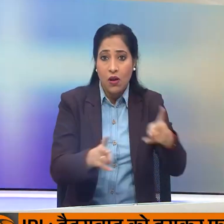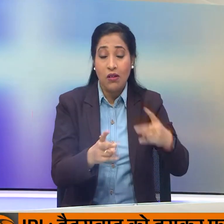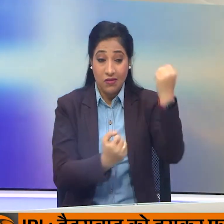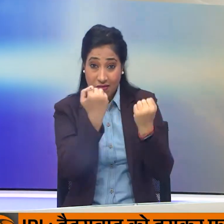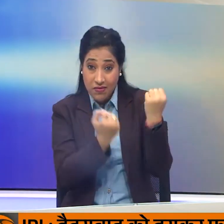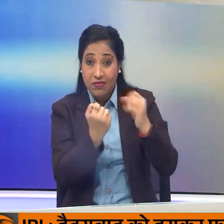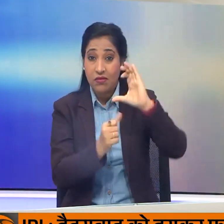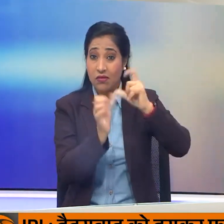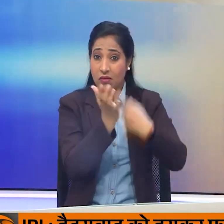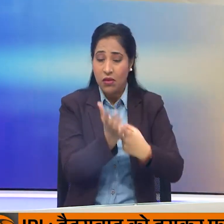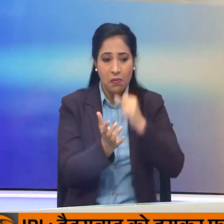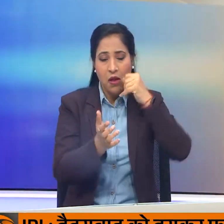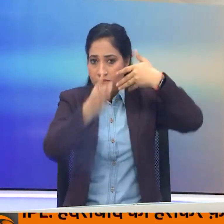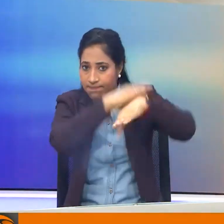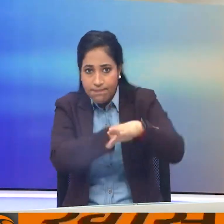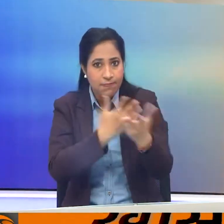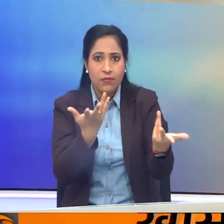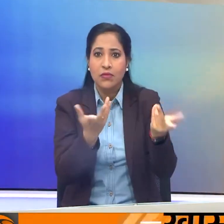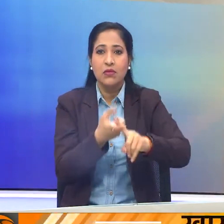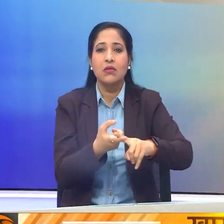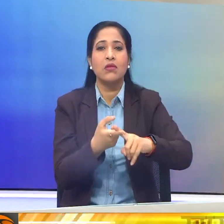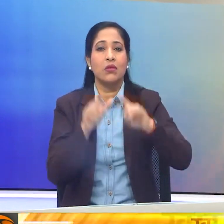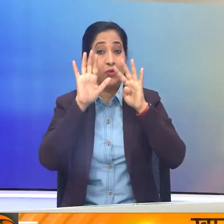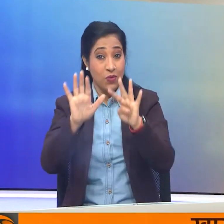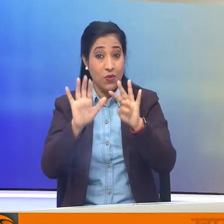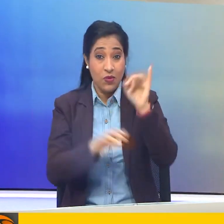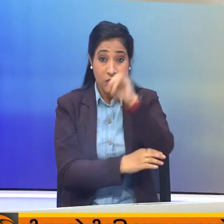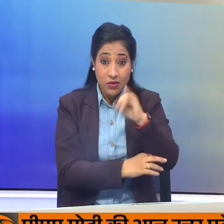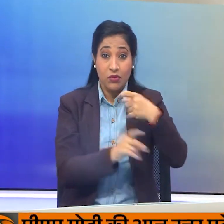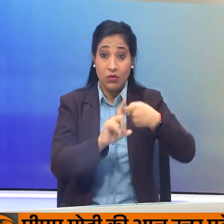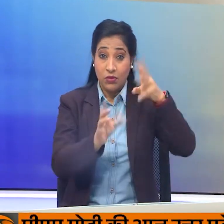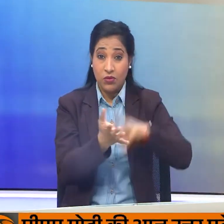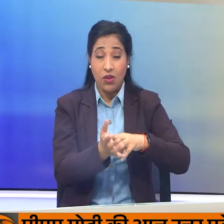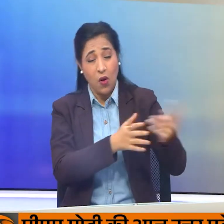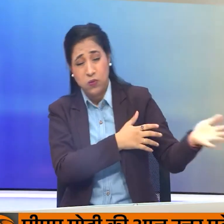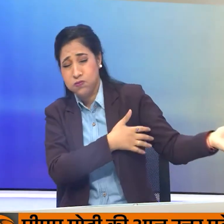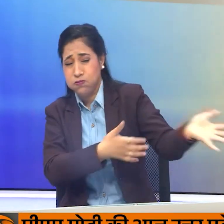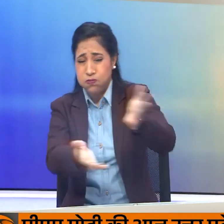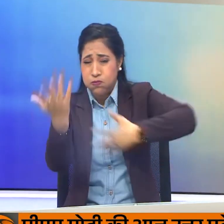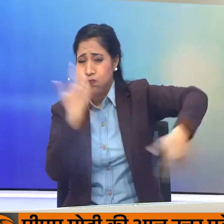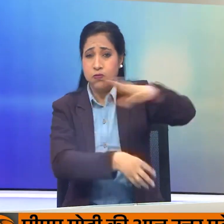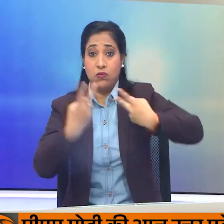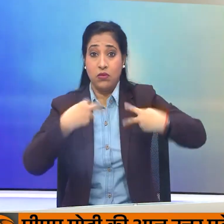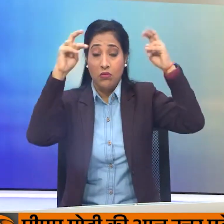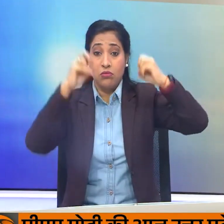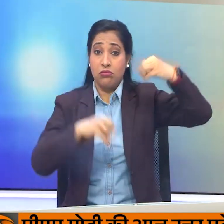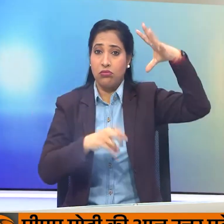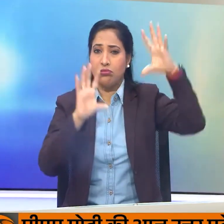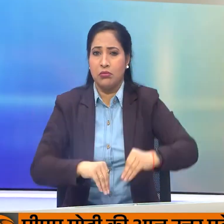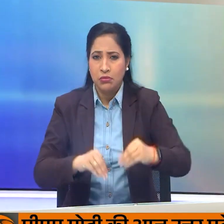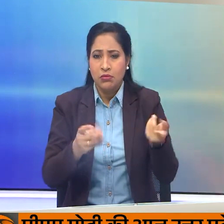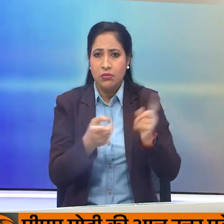पानी में फंसी हुई नजर आई। 96 किलोमीटर प्रति घंटे की रफ्तार से चलने वाले तूफान के बाद बिजली भी गुल हो गई,